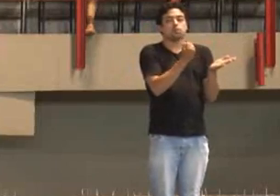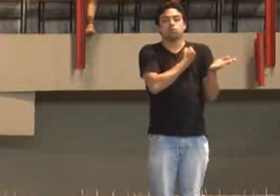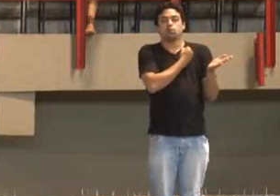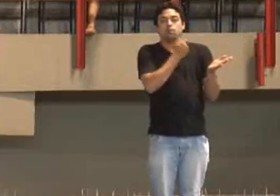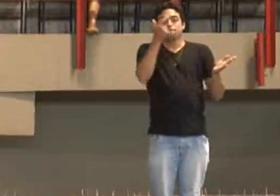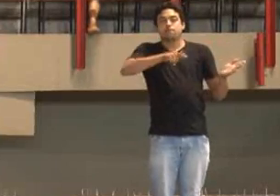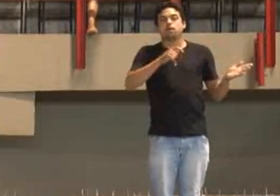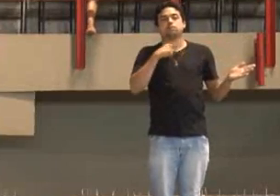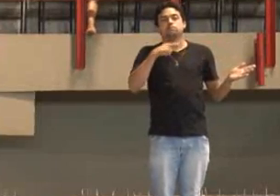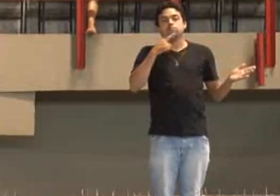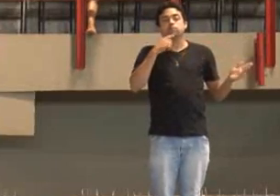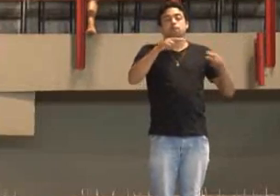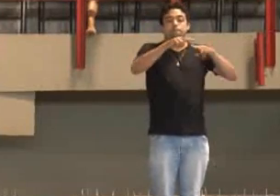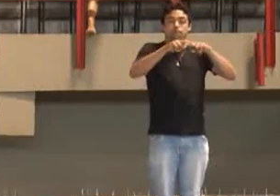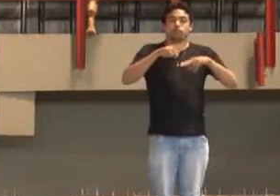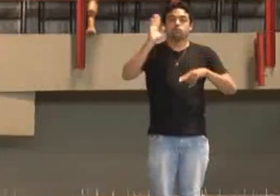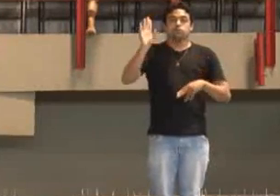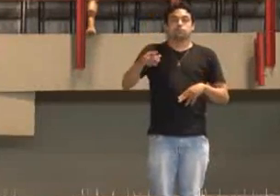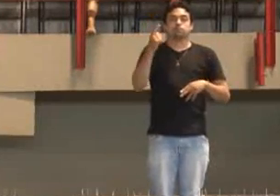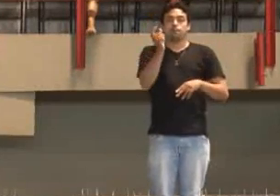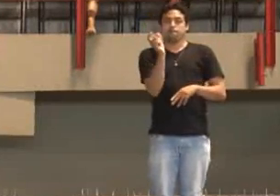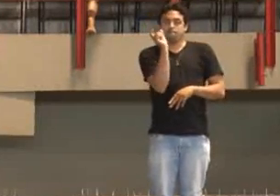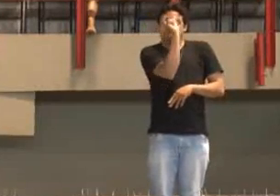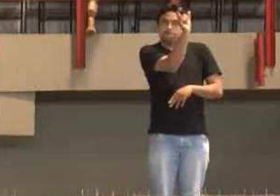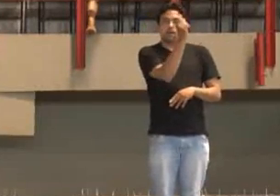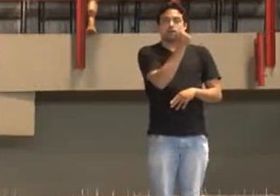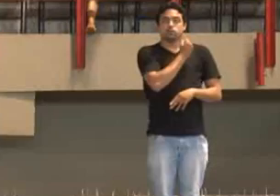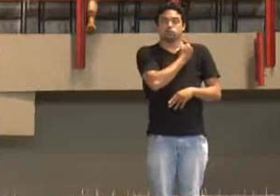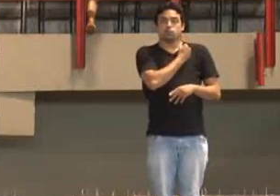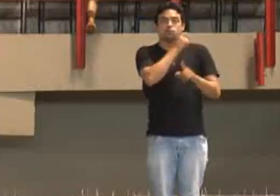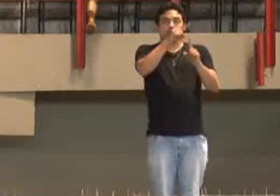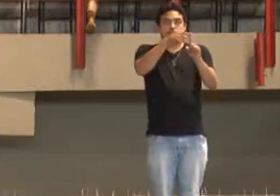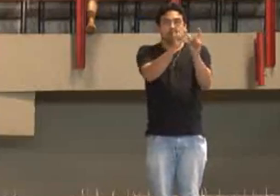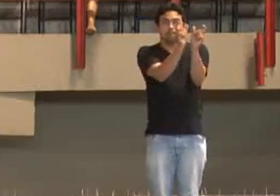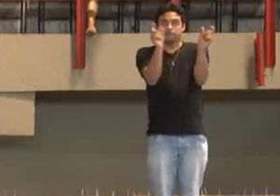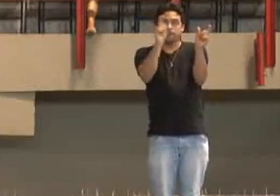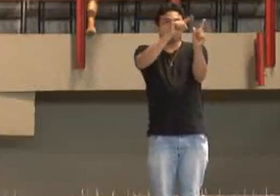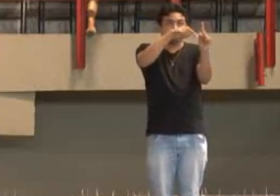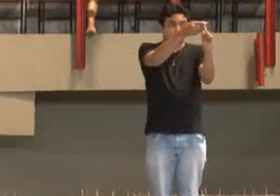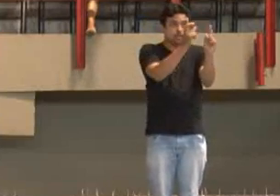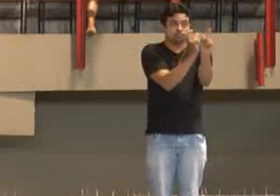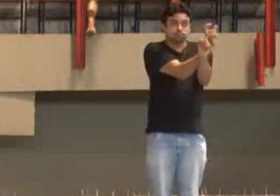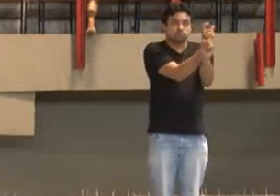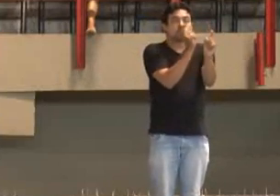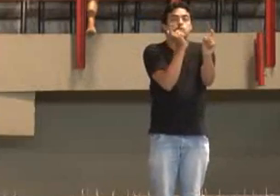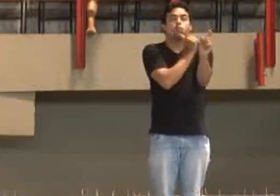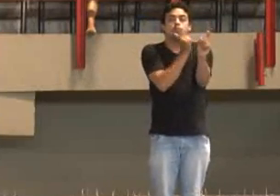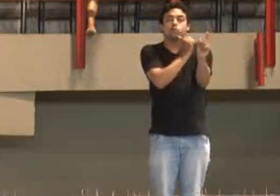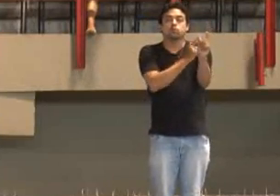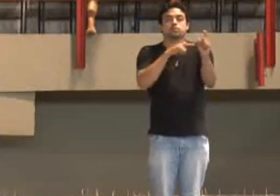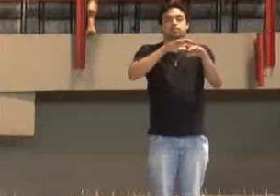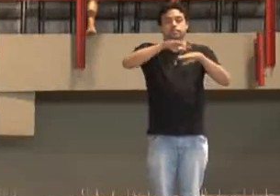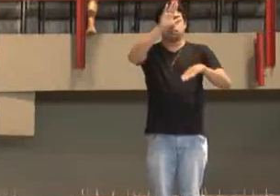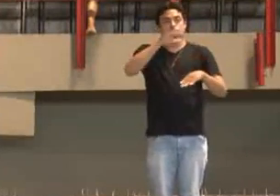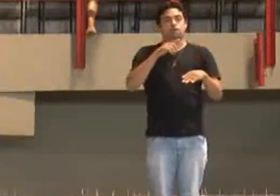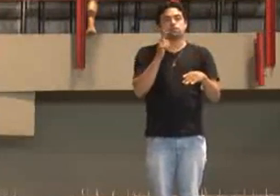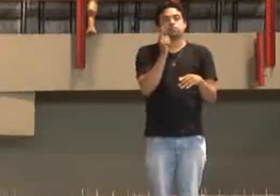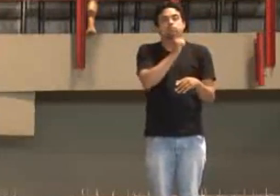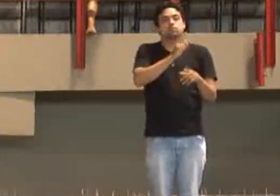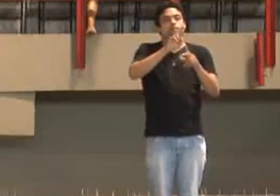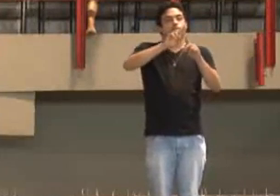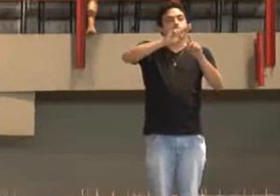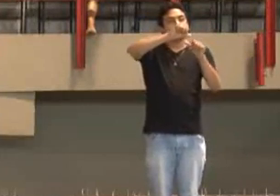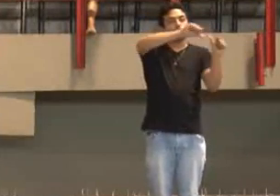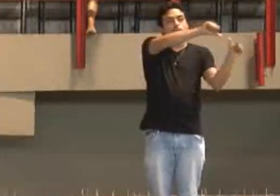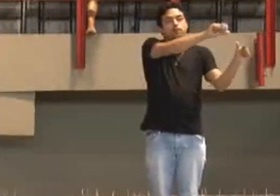habilitação. Então eles aumentam a quantidade de algarismos para poder ter mais habilitações. É exatamente o que essa questão diz. A pergunta